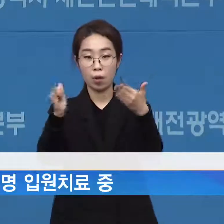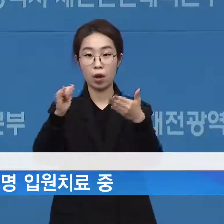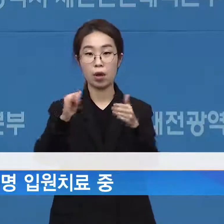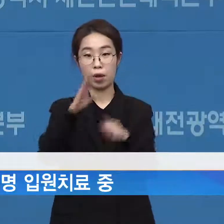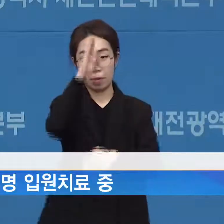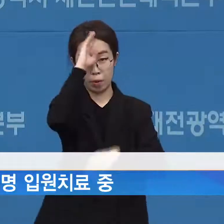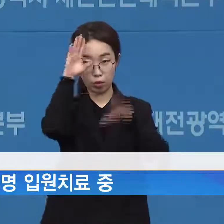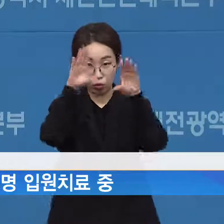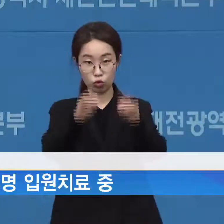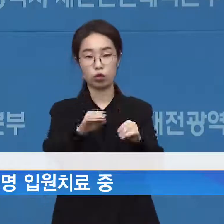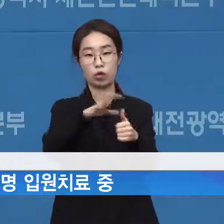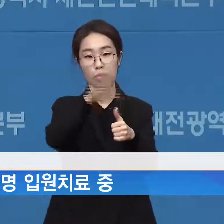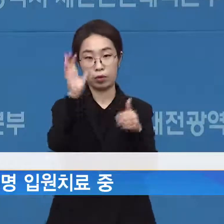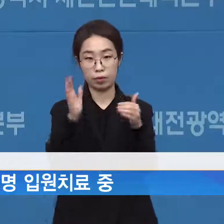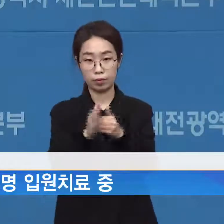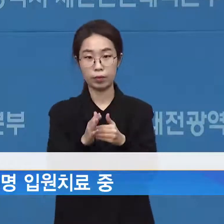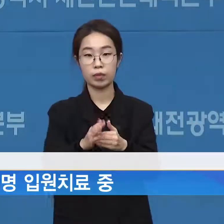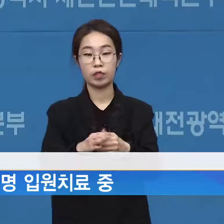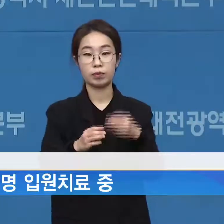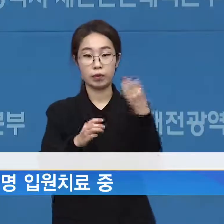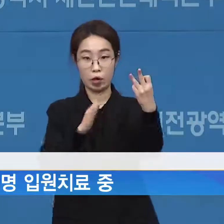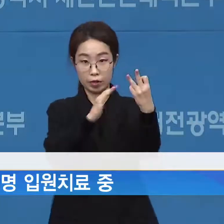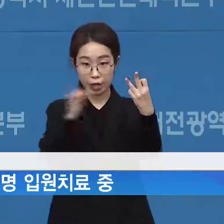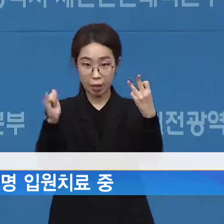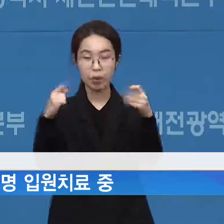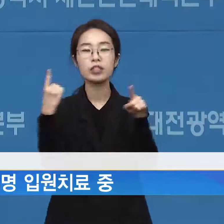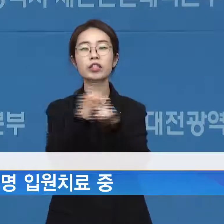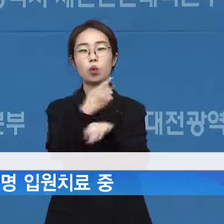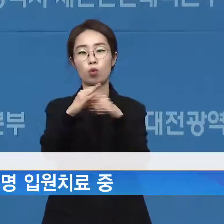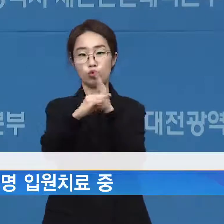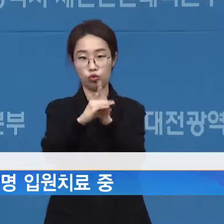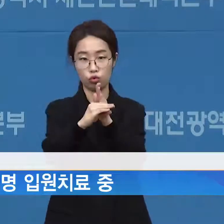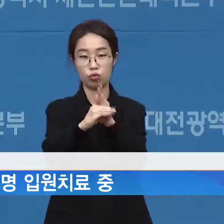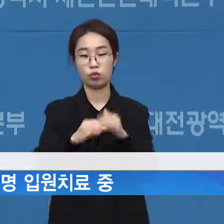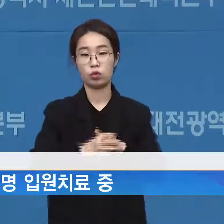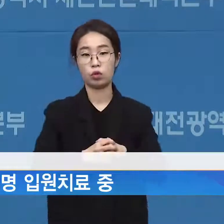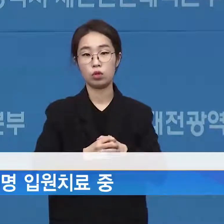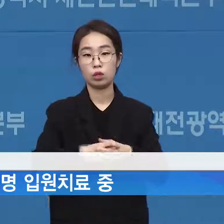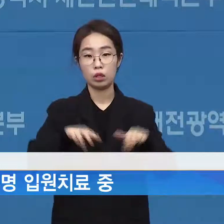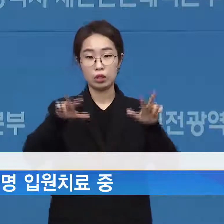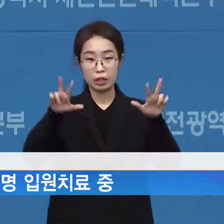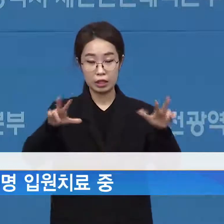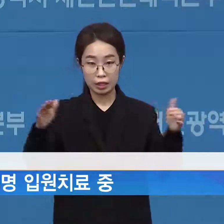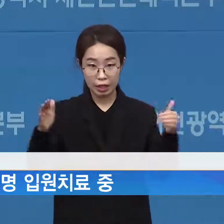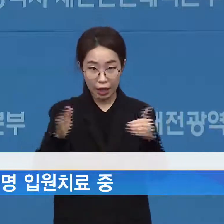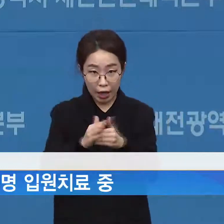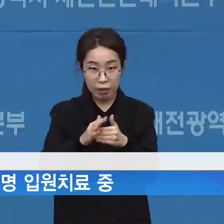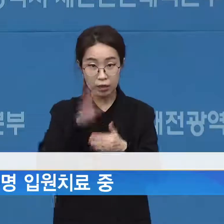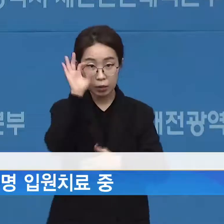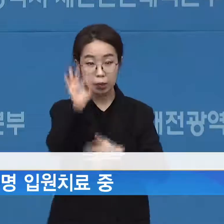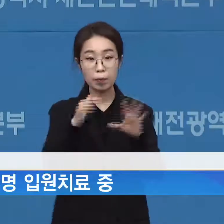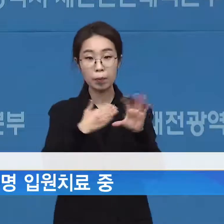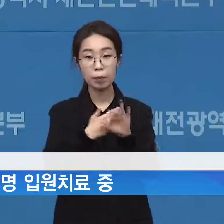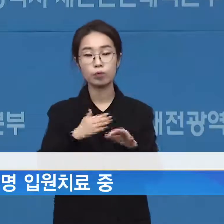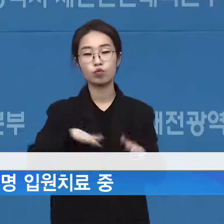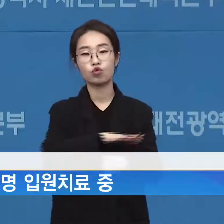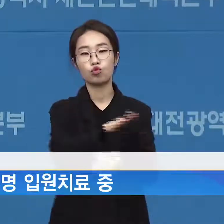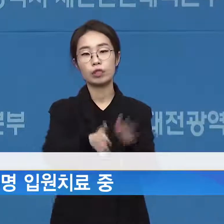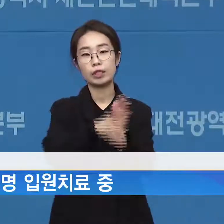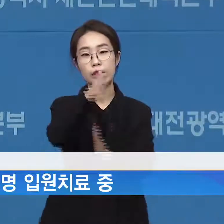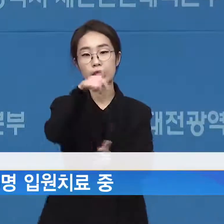완치되었으며 현재 13명이 치료 중에 있습니다. 그간의 진행 상황을 보면 우리